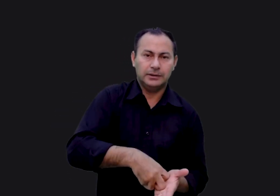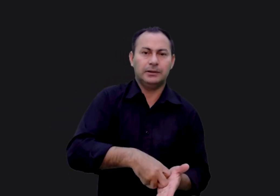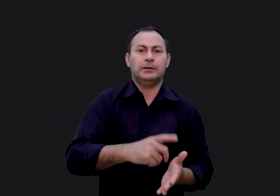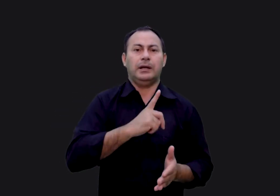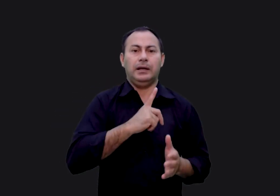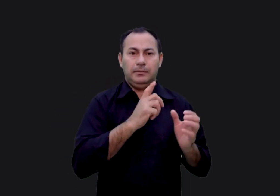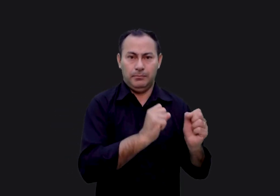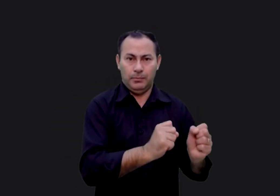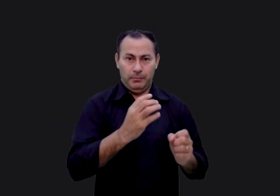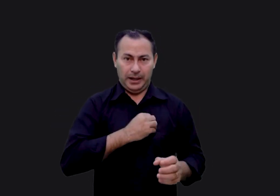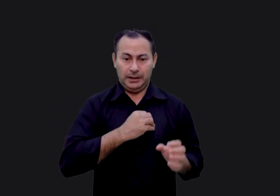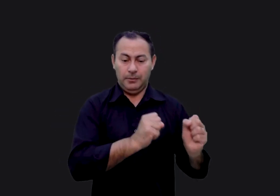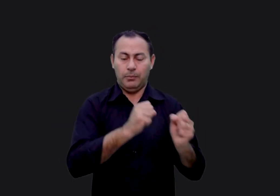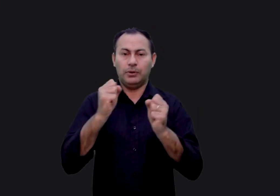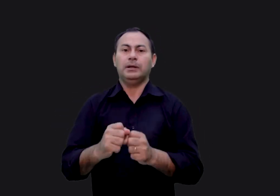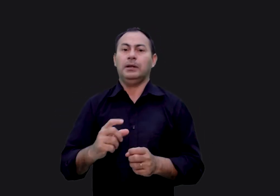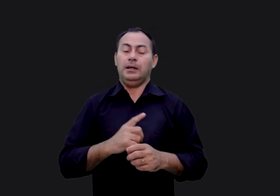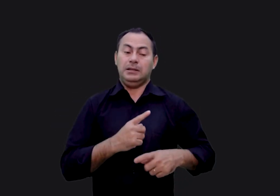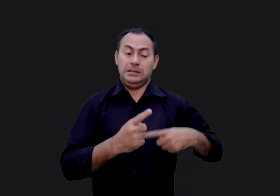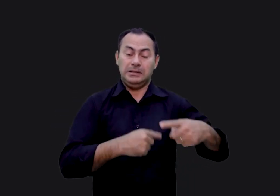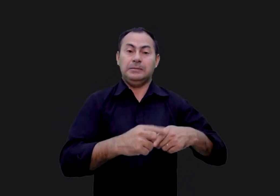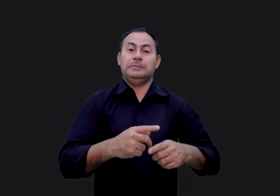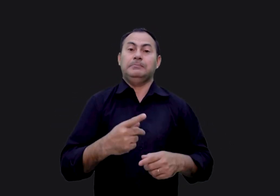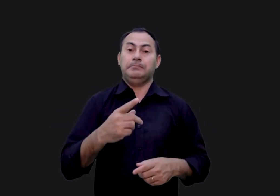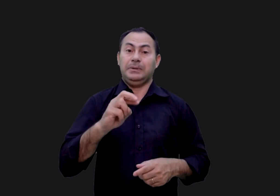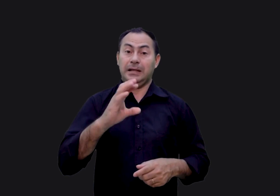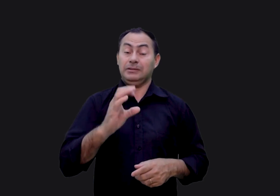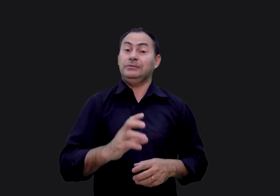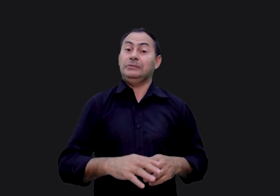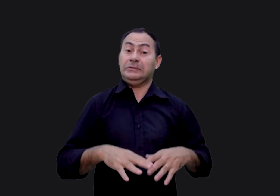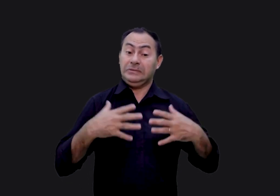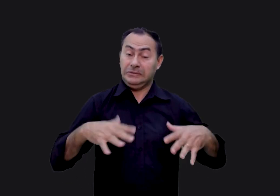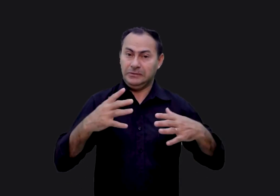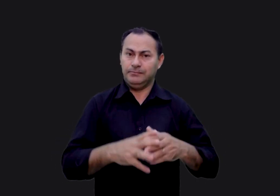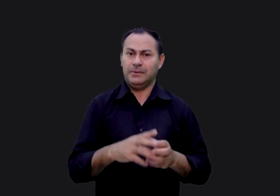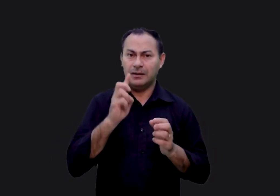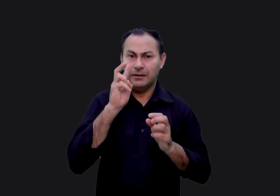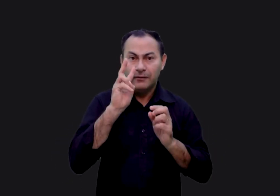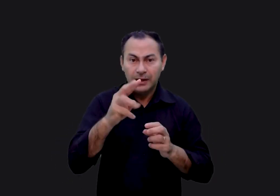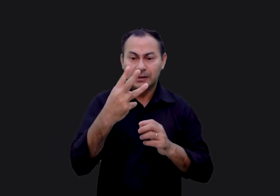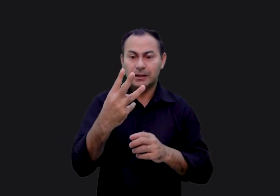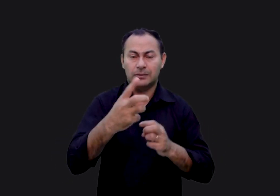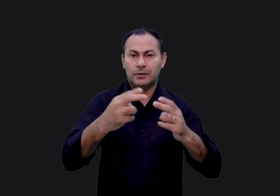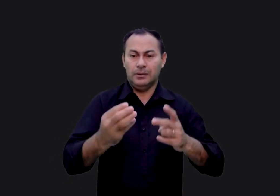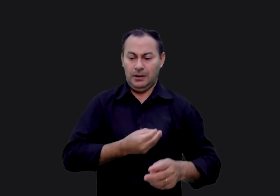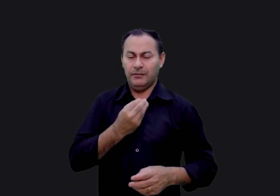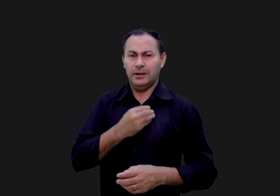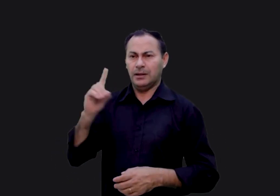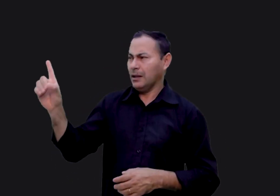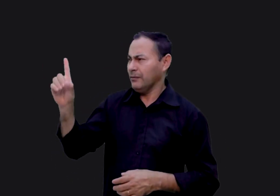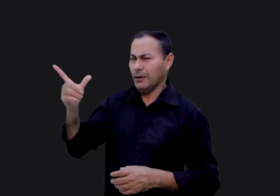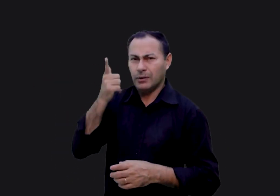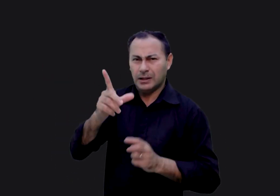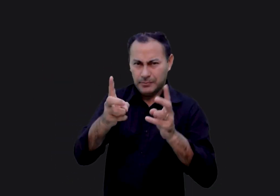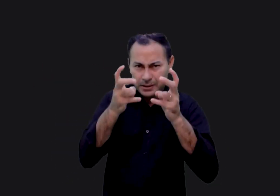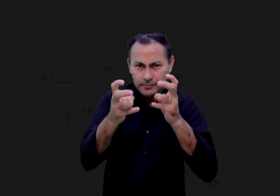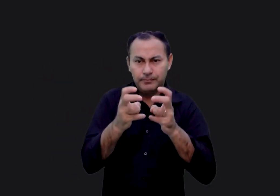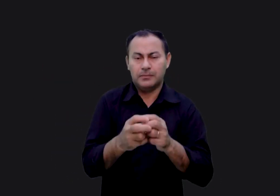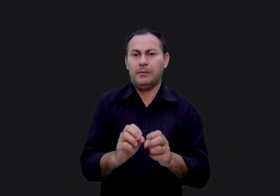castigo, o pecado tem poder e o pecado tem um preço altíssimo. Você consegue ver esses 3 fatores do pecado na vida de Davi? Eles são